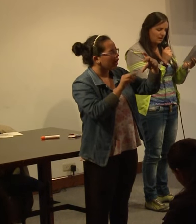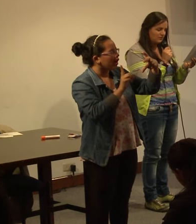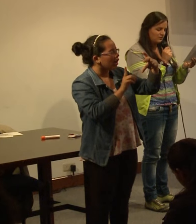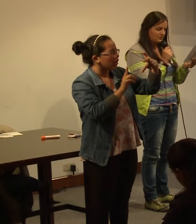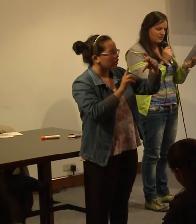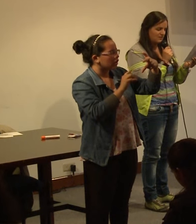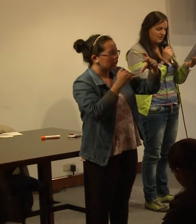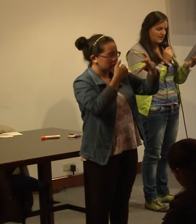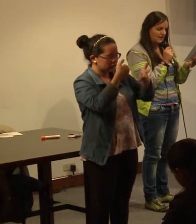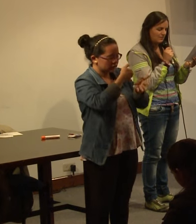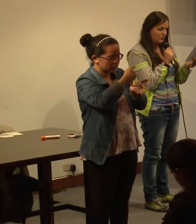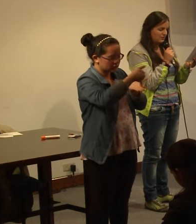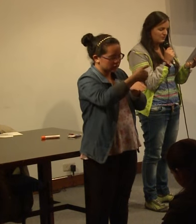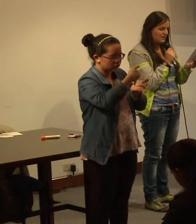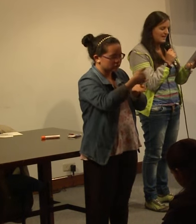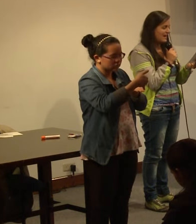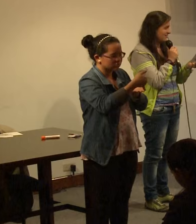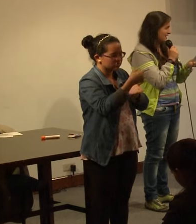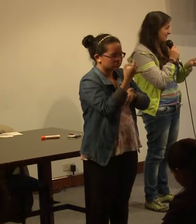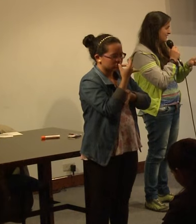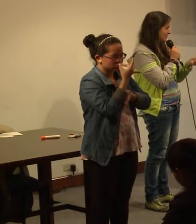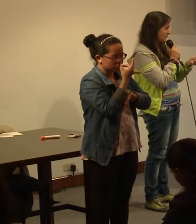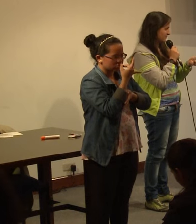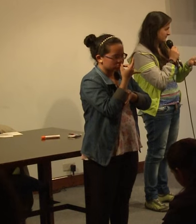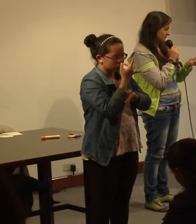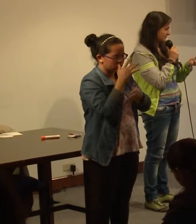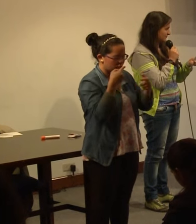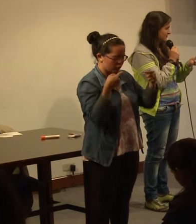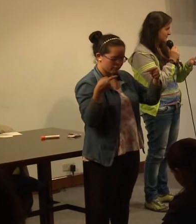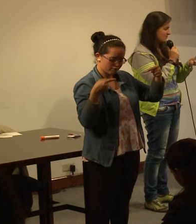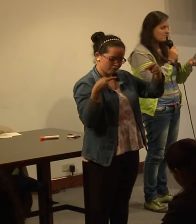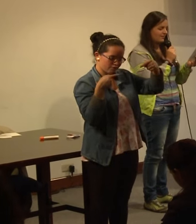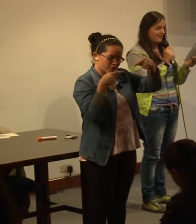de color morado de manera proximal hacia el centro.